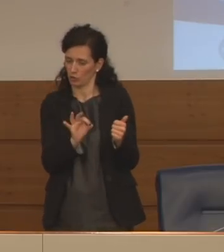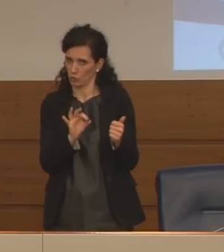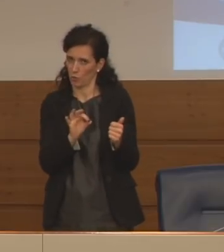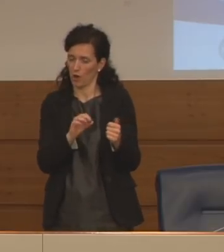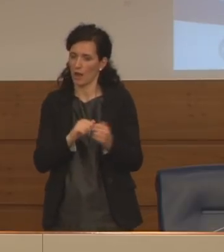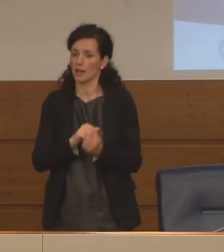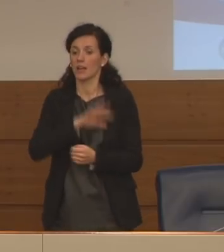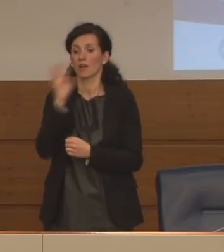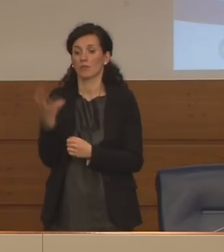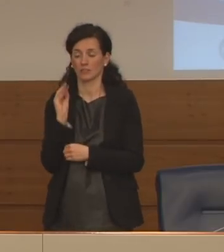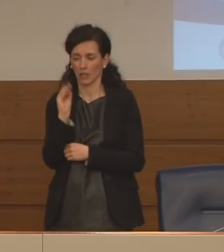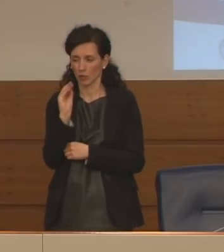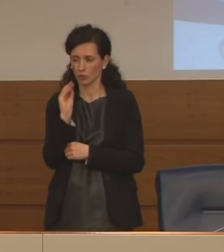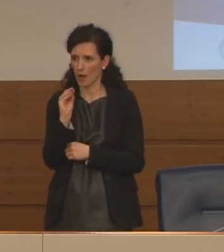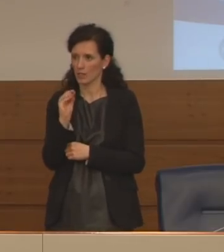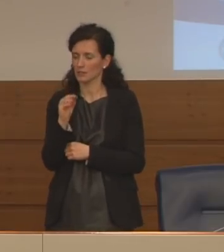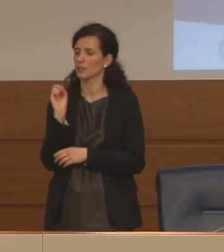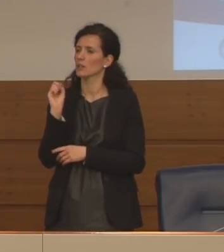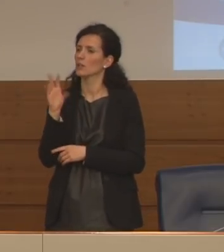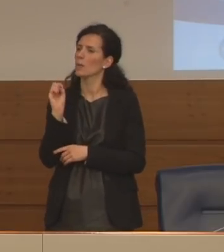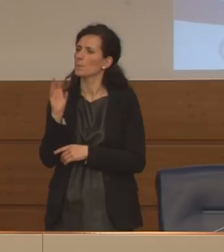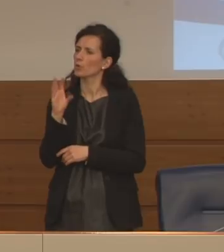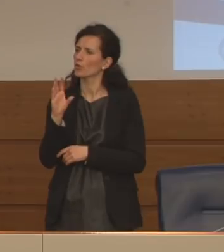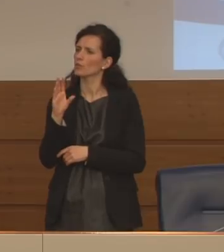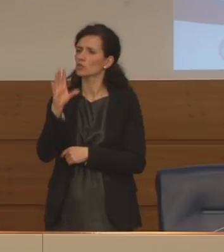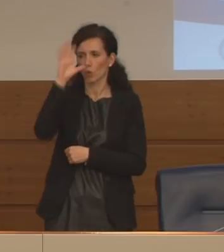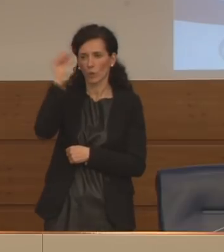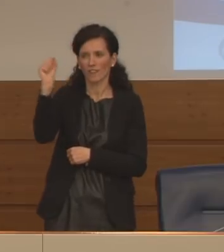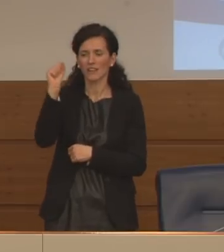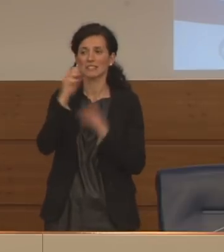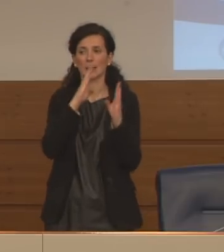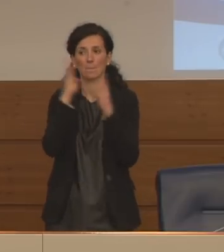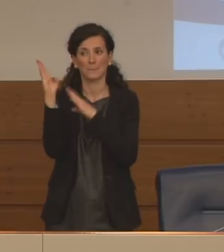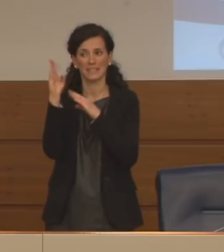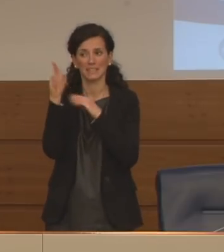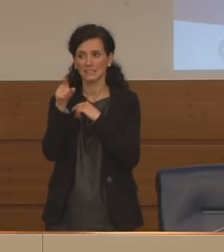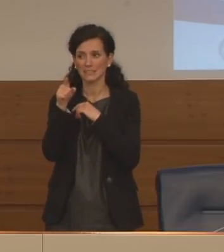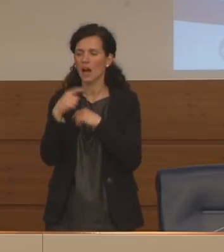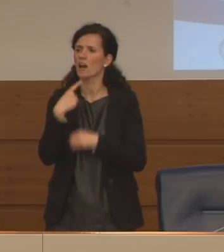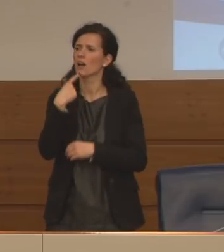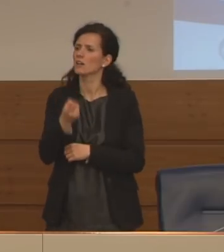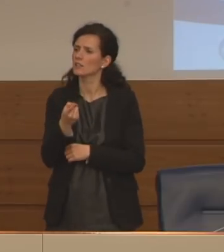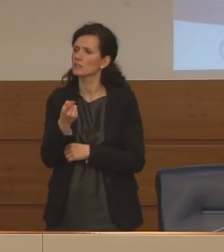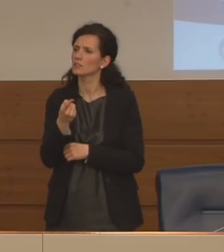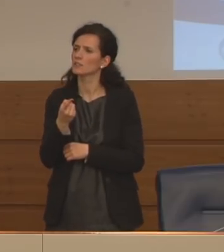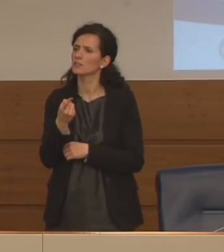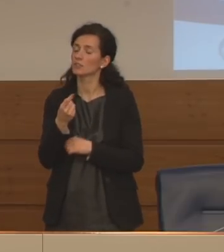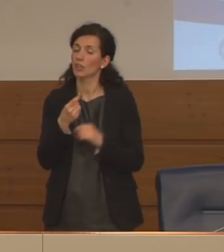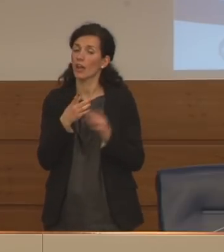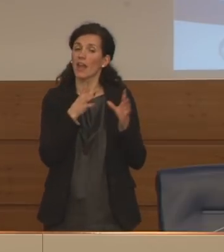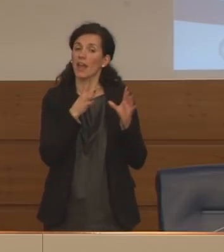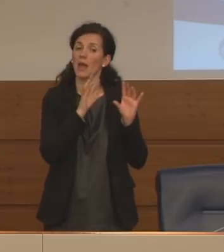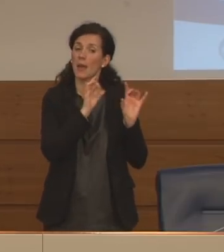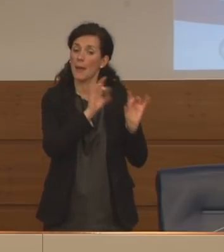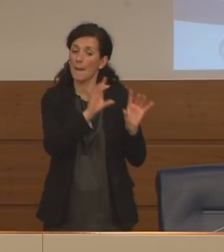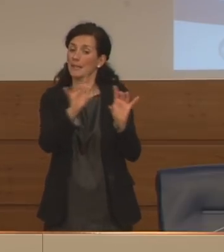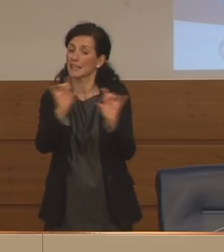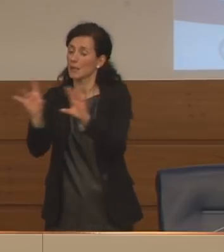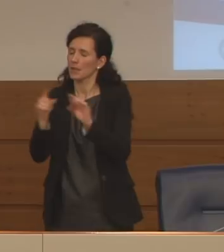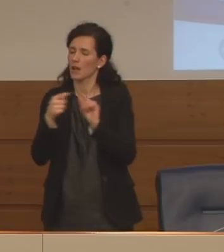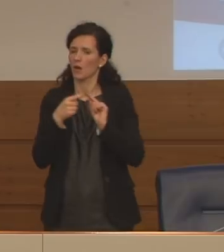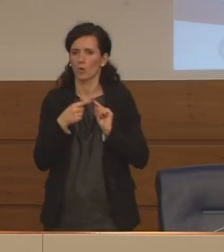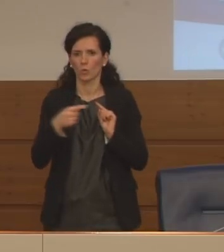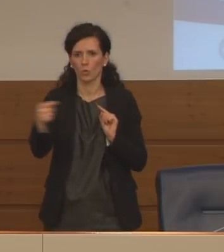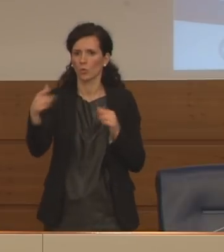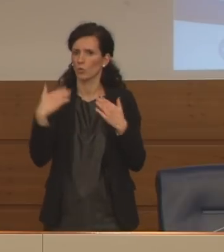l'altra cosa che volevo chiedere il professor lopalco dell'università di pisa stamattina parlava della possibilità di un'epidemia molto lunga e della possibilità